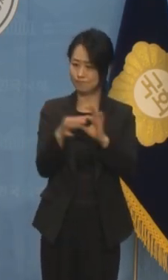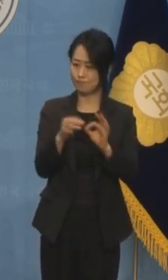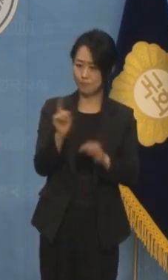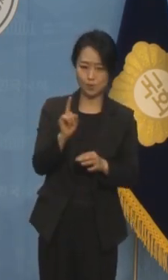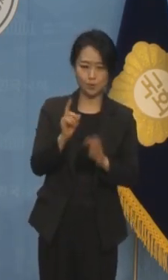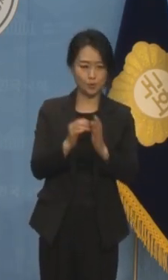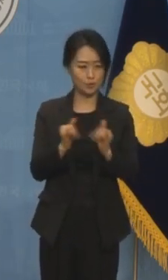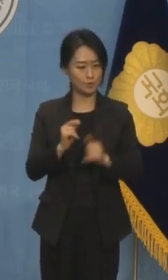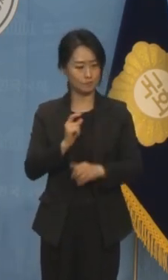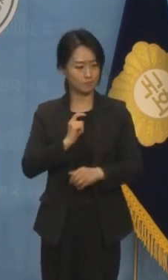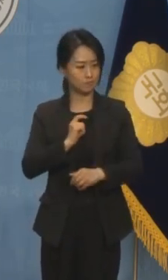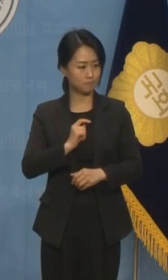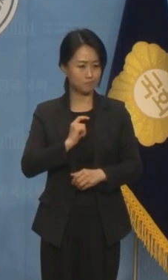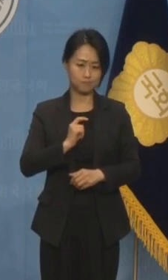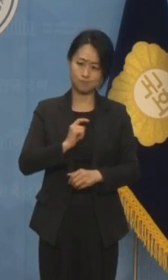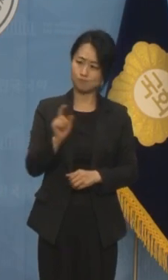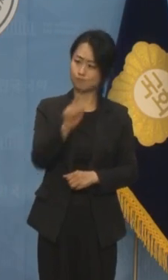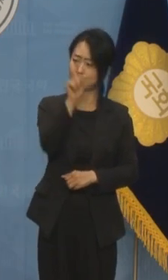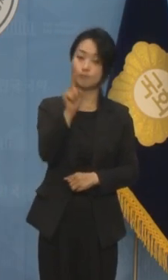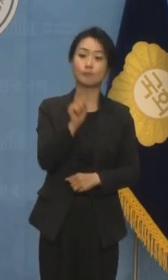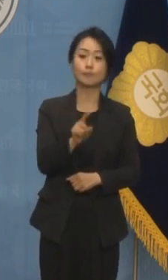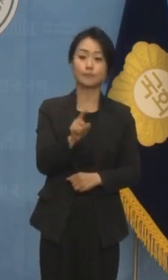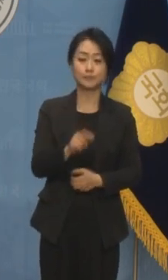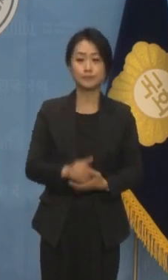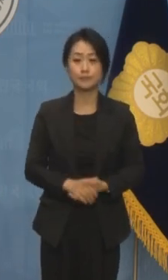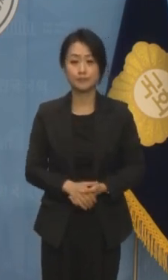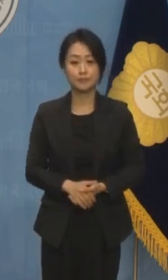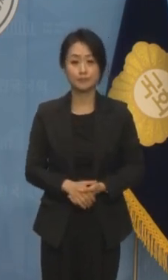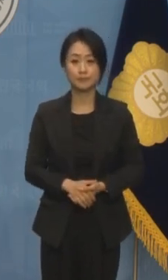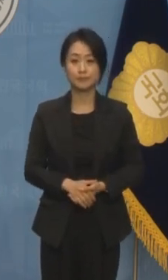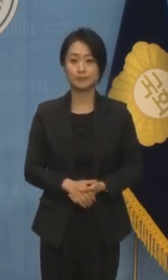국민의 의구심은 커지고 있습니다.